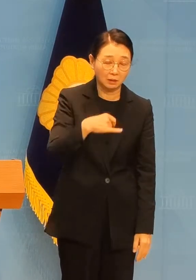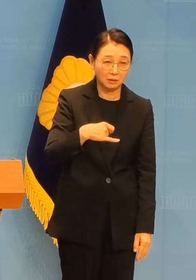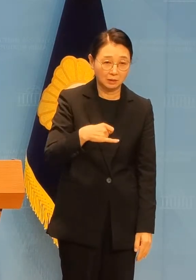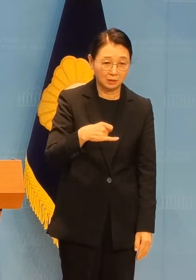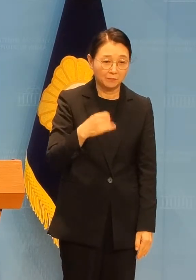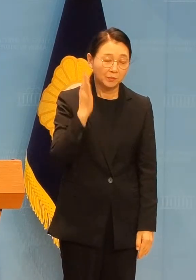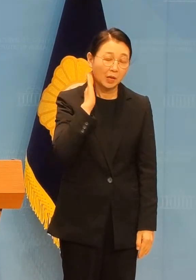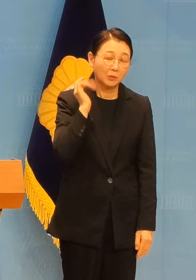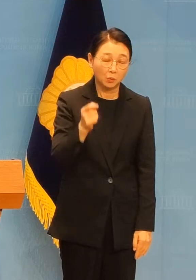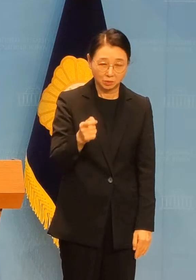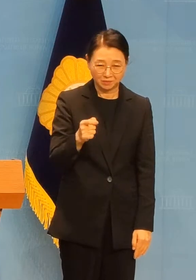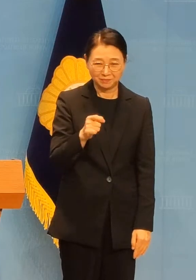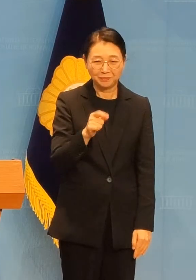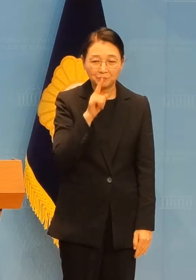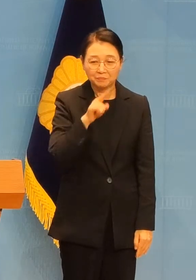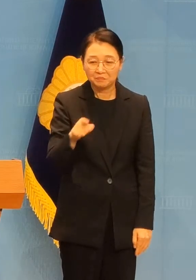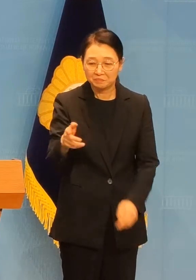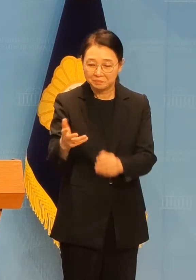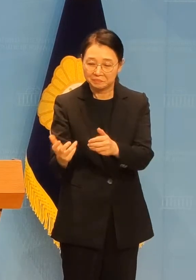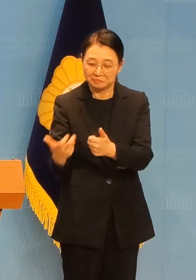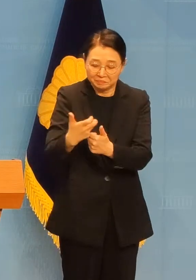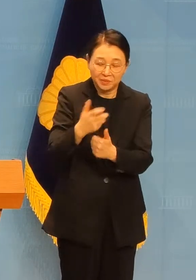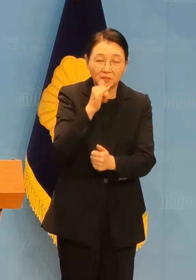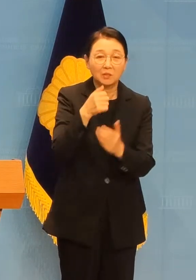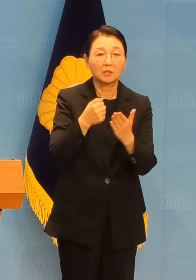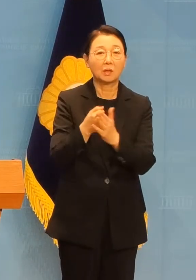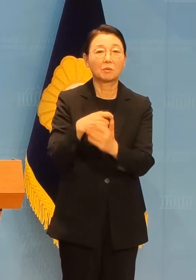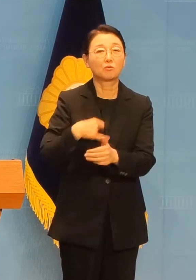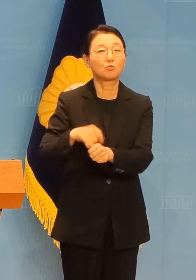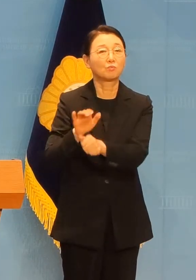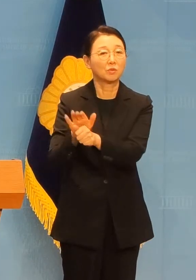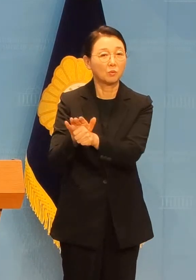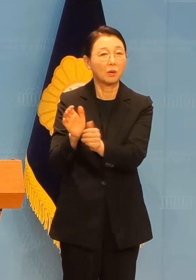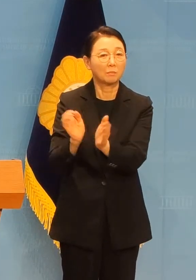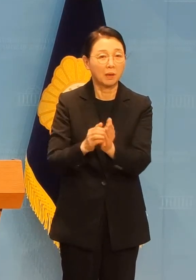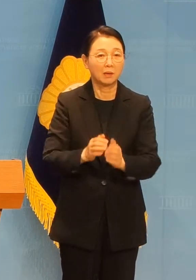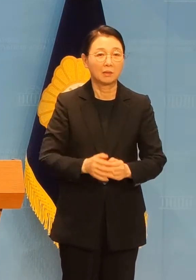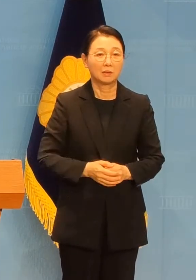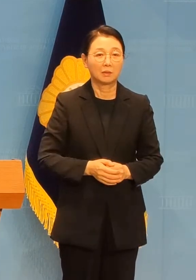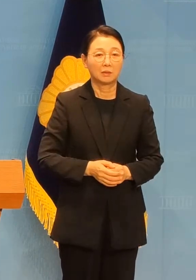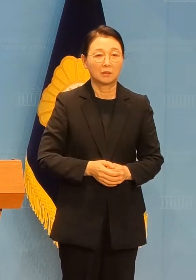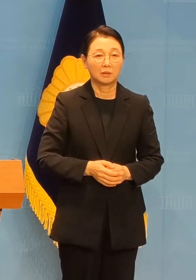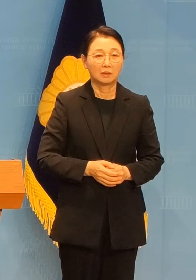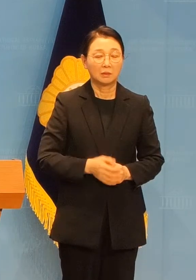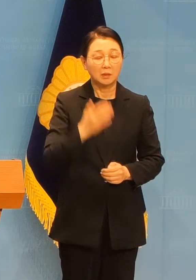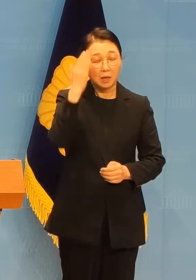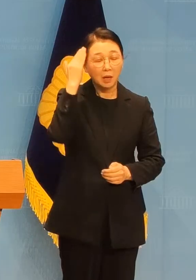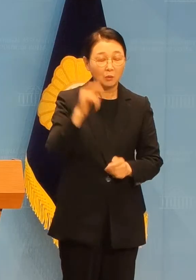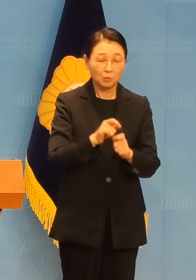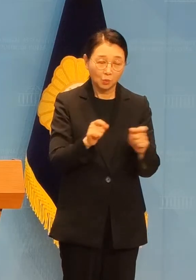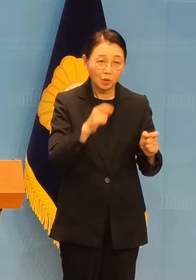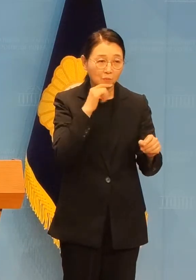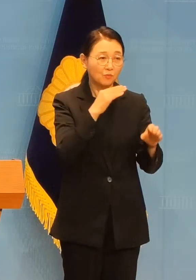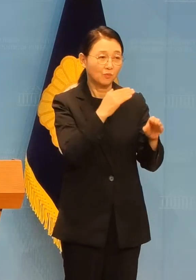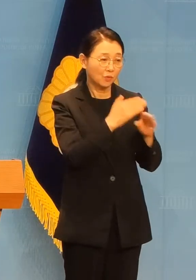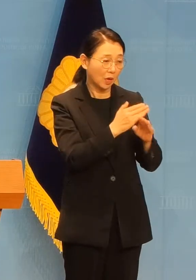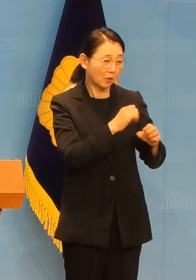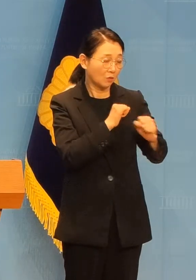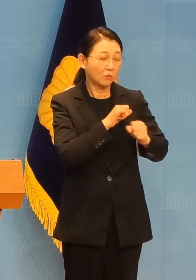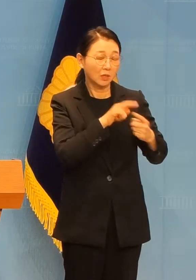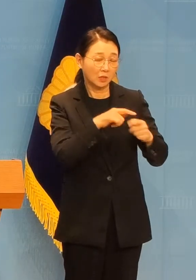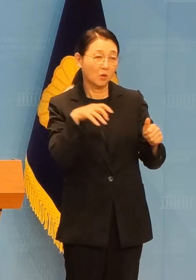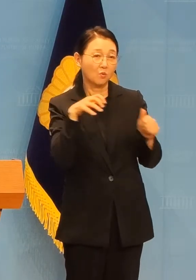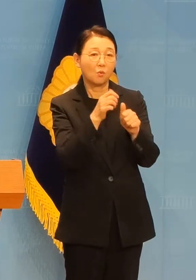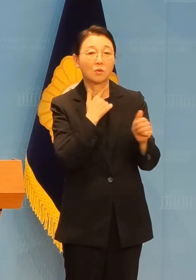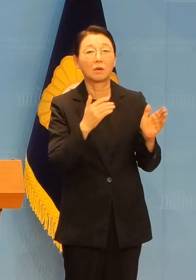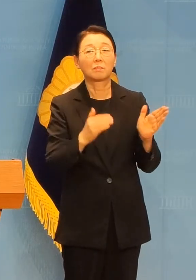넘어온 것이라며 중국을 두둔하기 바빴습니다. 급기야 우리가 오랫동안 북한을 군사적으로